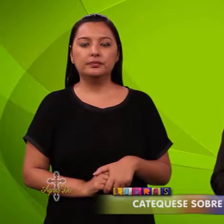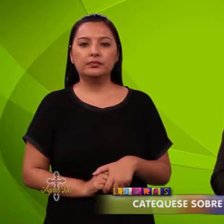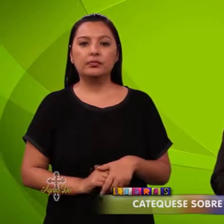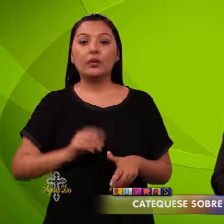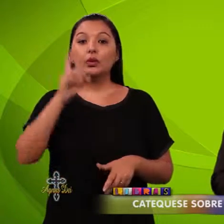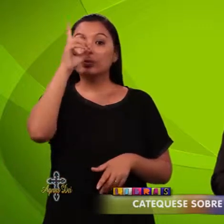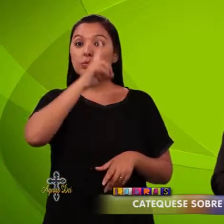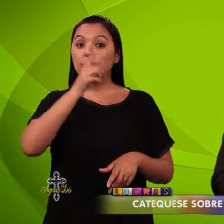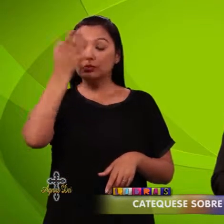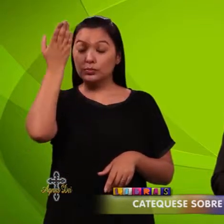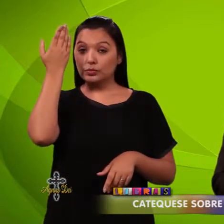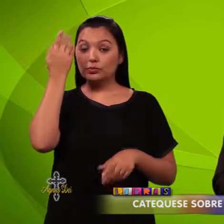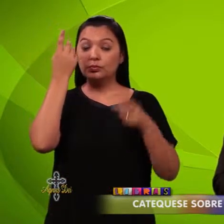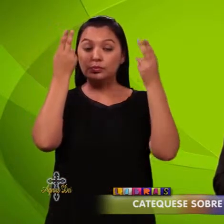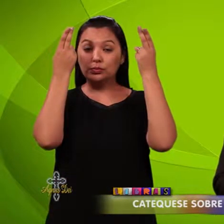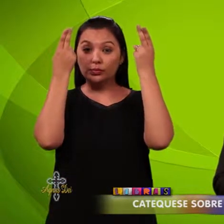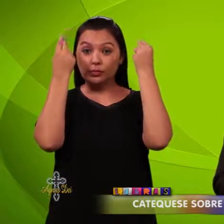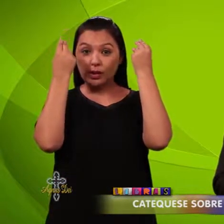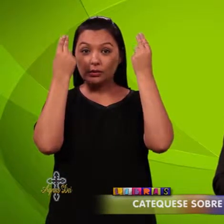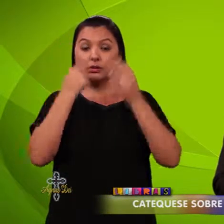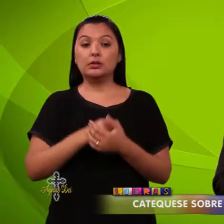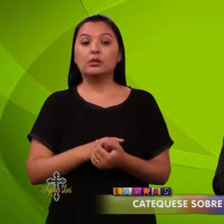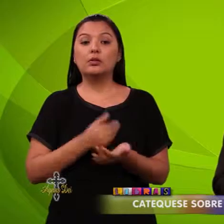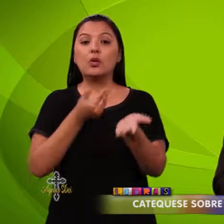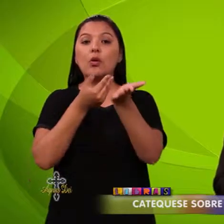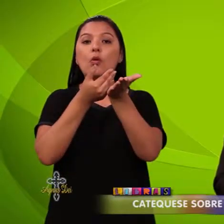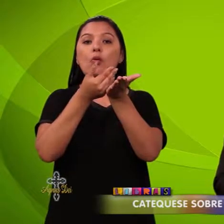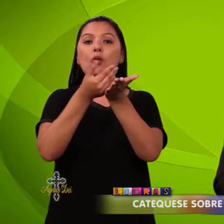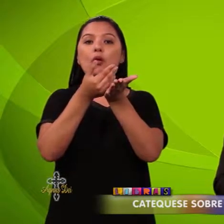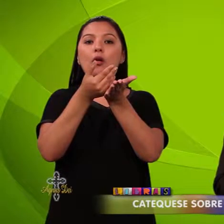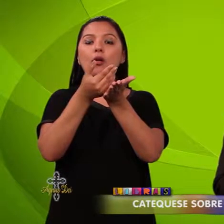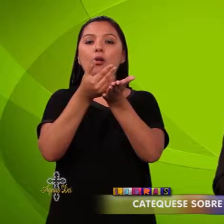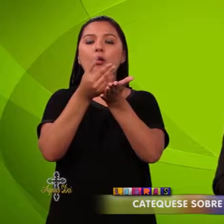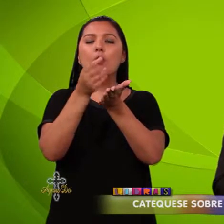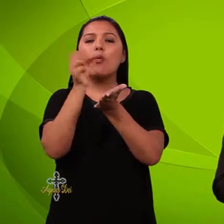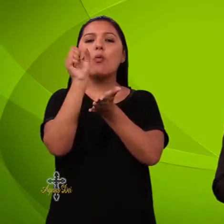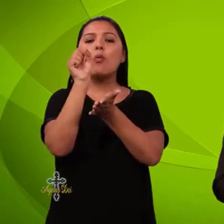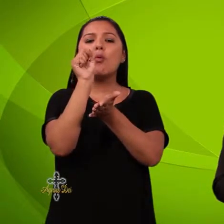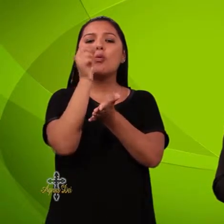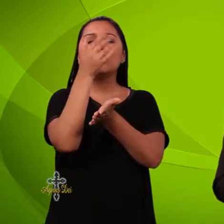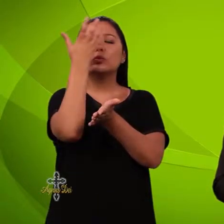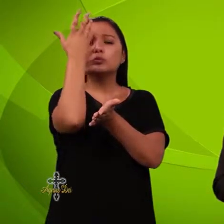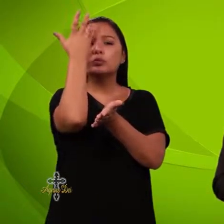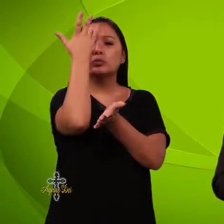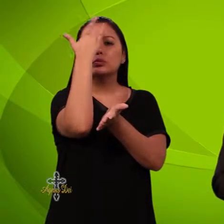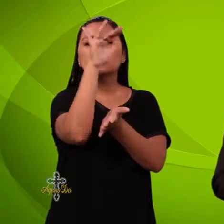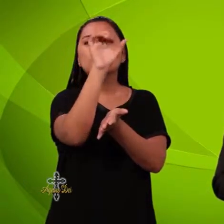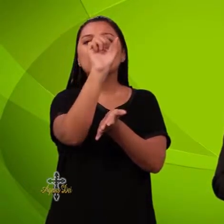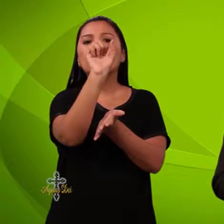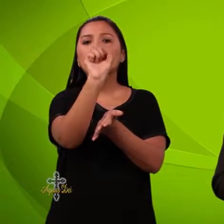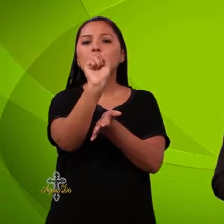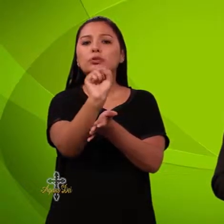exemplo para quem quer doar-se pela verdade, pela justiça, para o bem comum. Ele era pai de